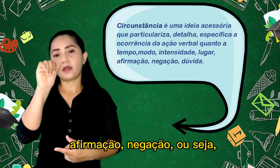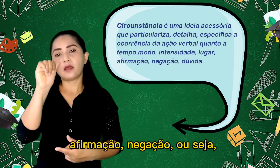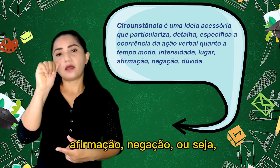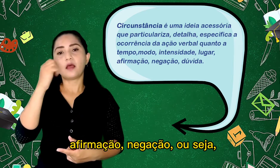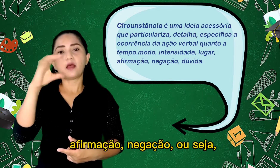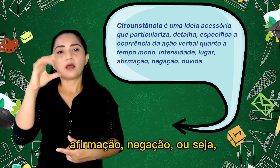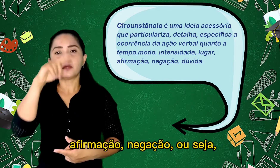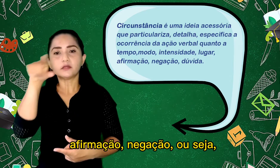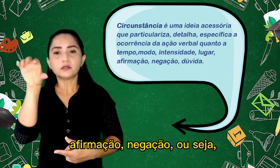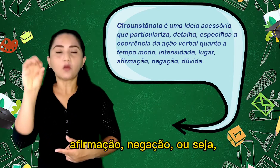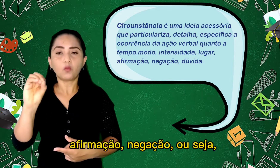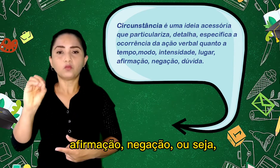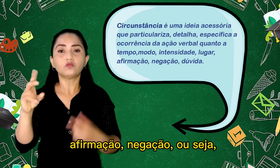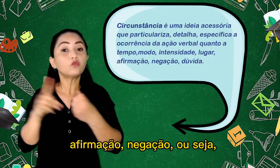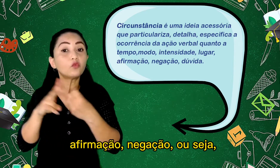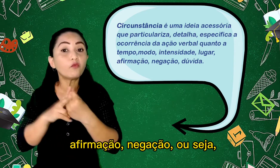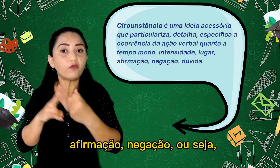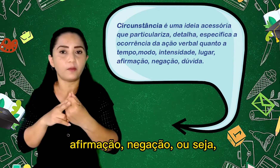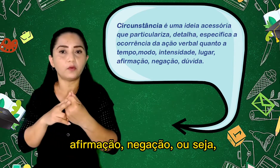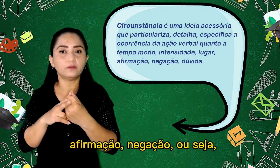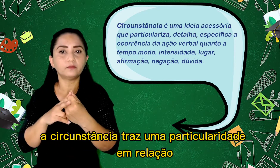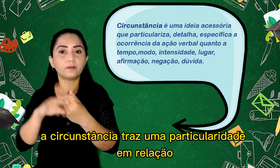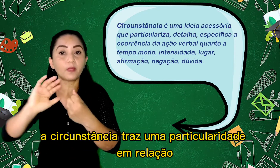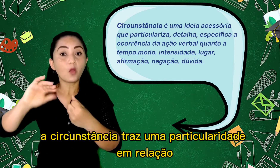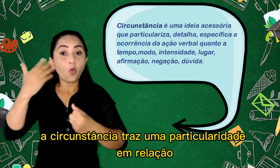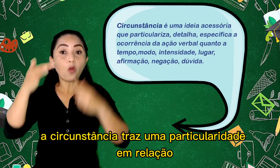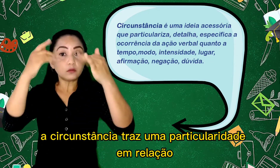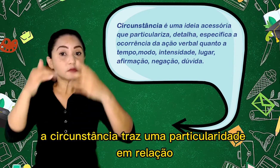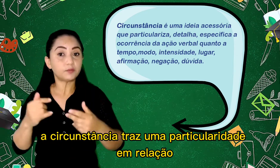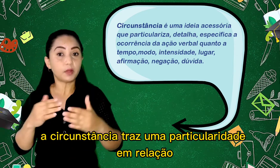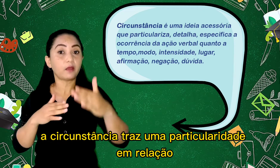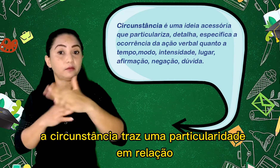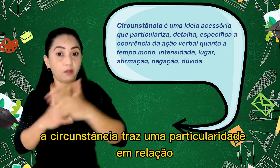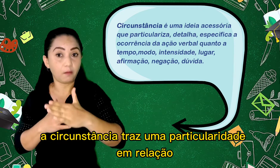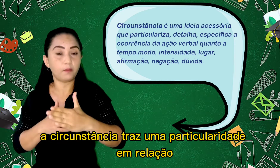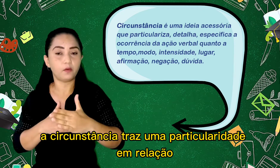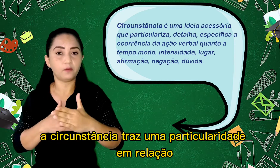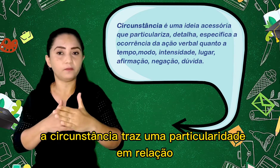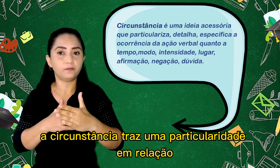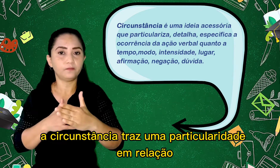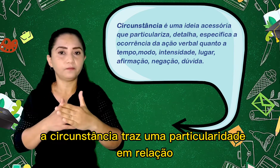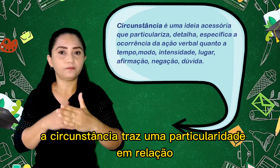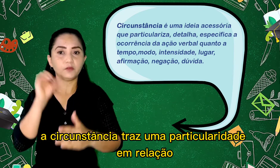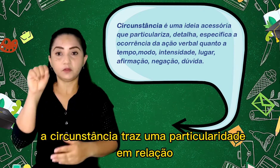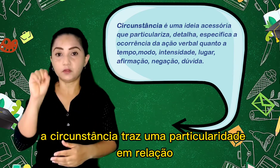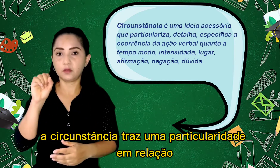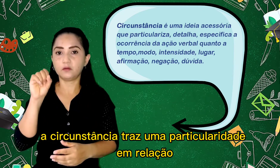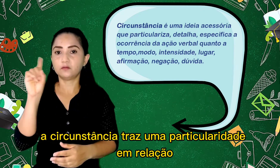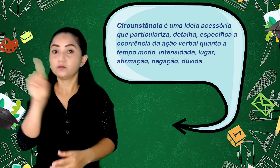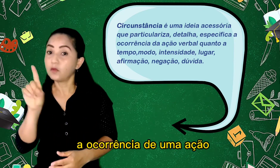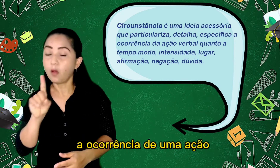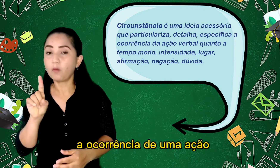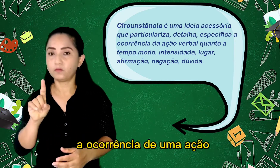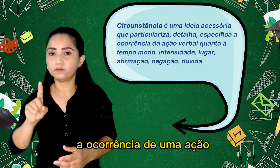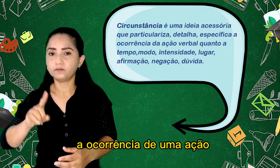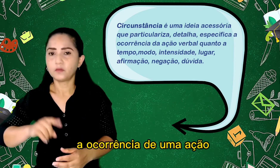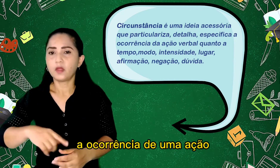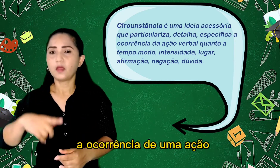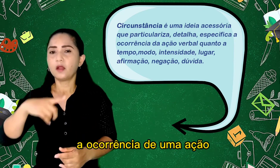intensidade, afirmação, negação, ou seja, a circunstância ela traz uma particularidade em relação